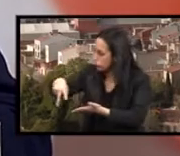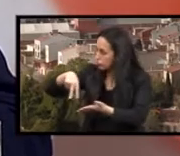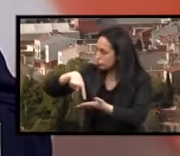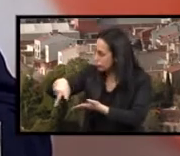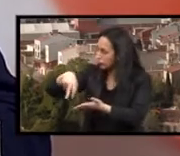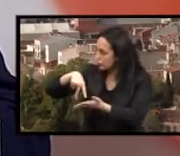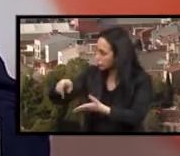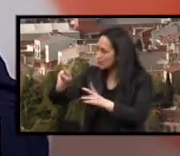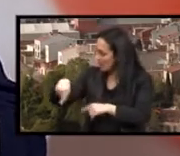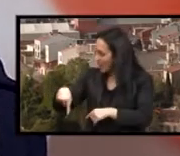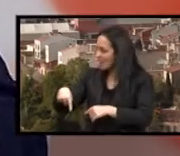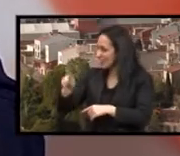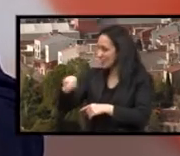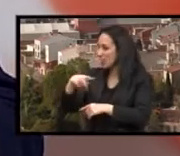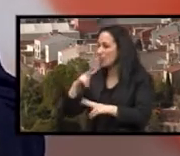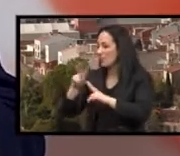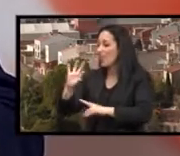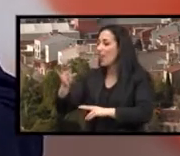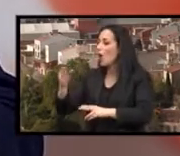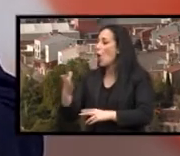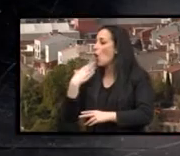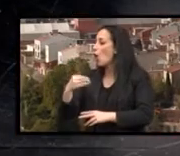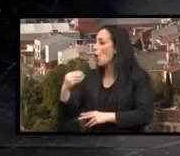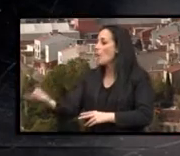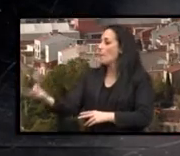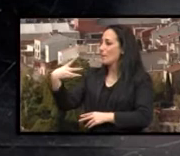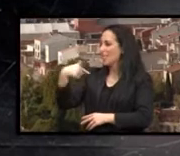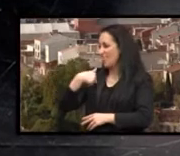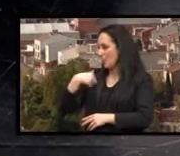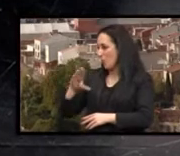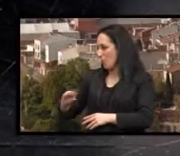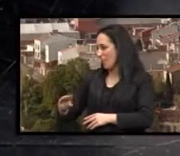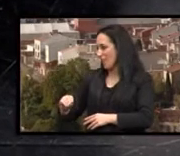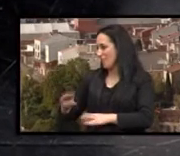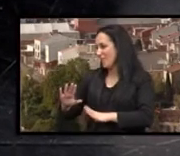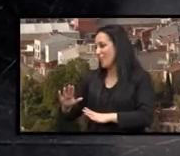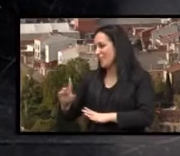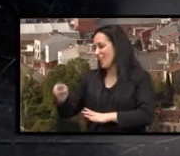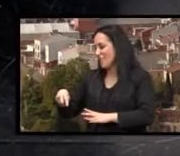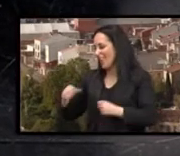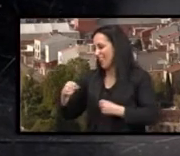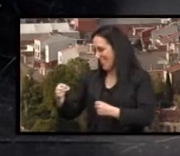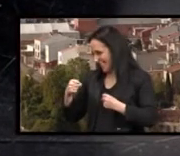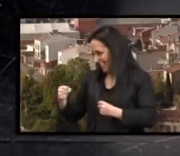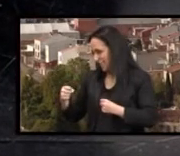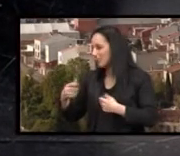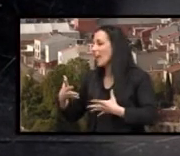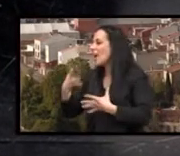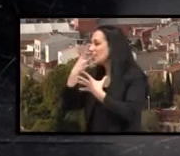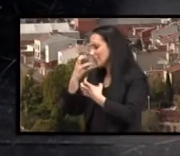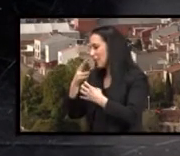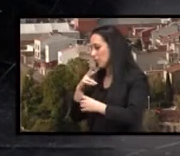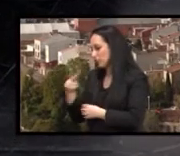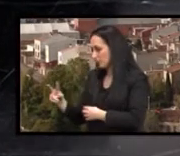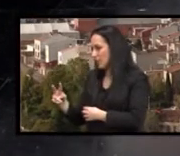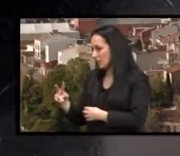més o més. Que fa córrer. És molt més jove que jo i em fa anar de bòlit. Sí. No, però, bueno, ara parlant de... En sèrio del tema, la veritat és que,